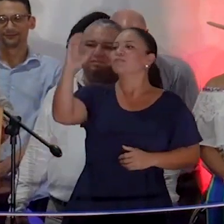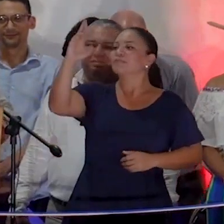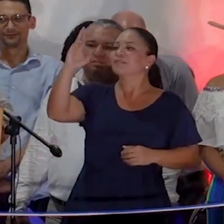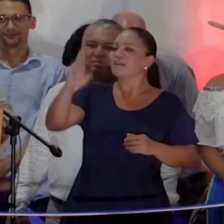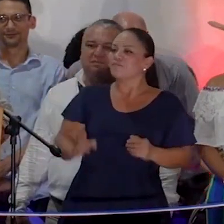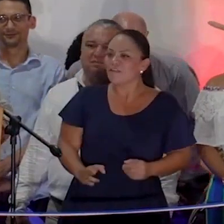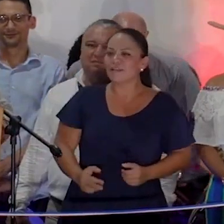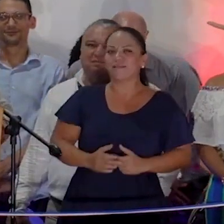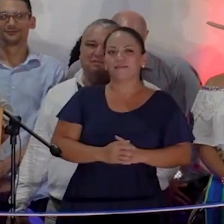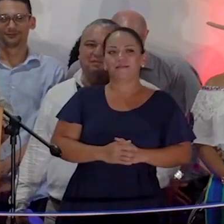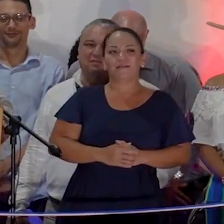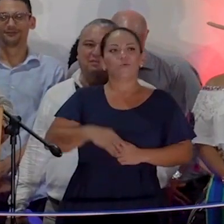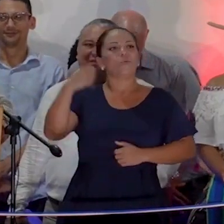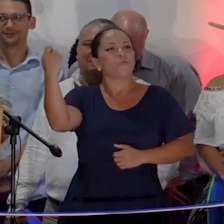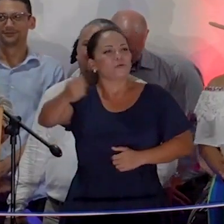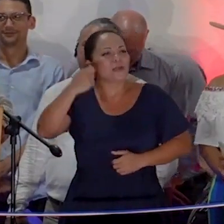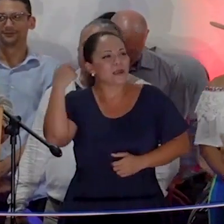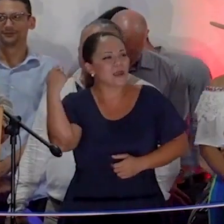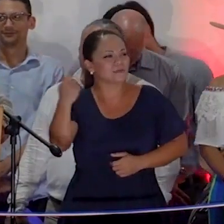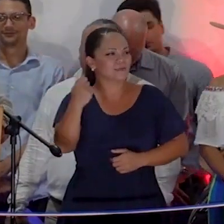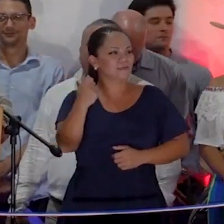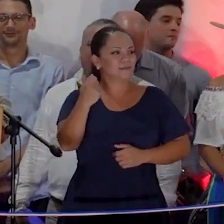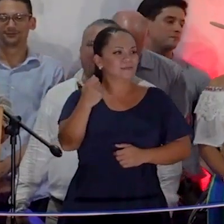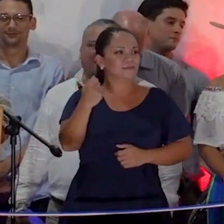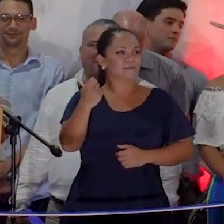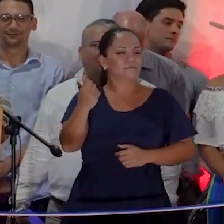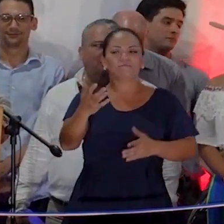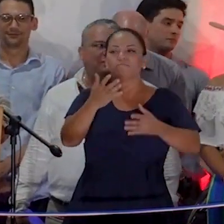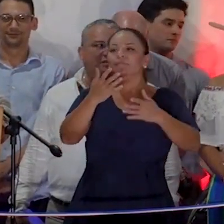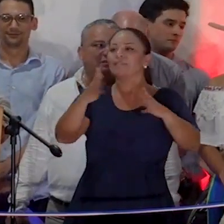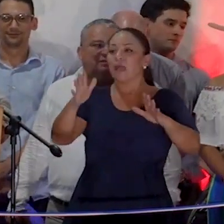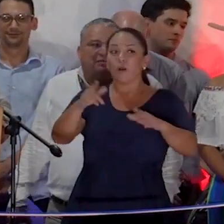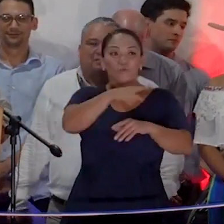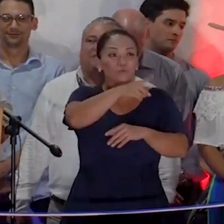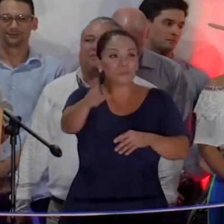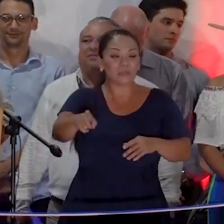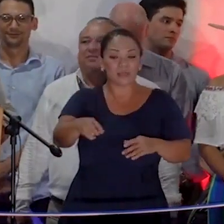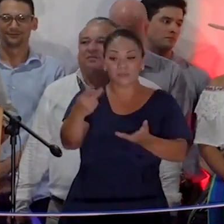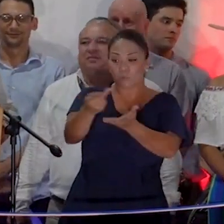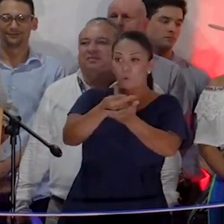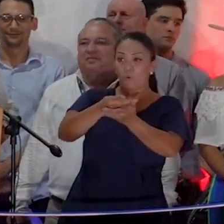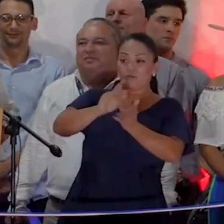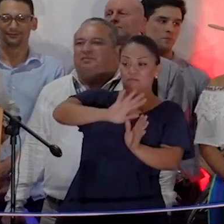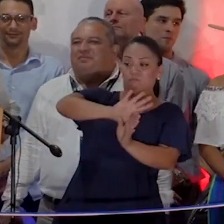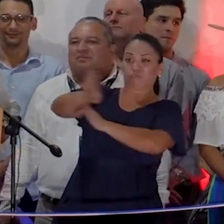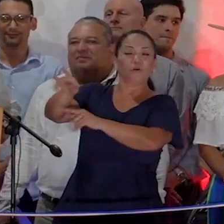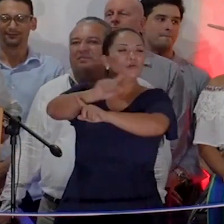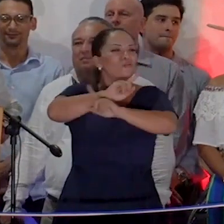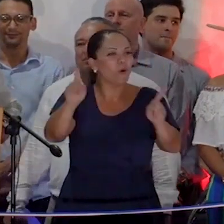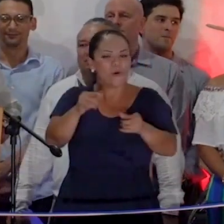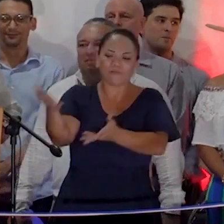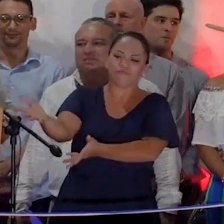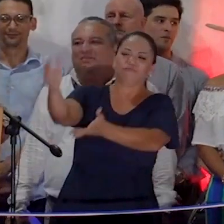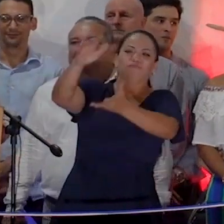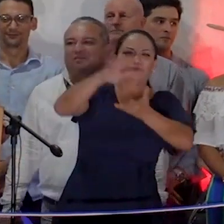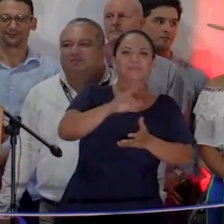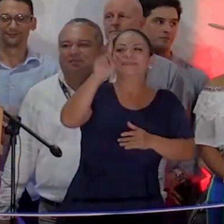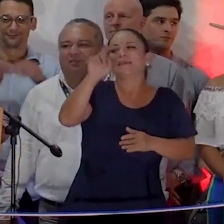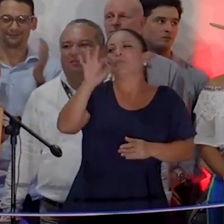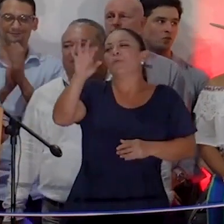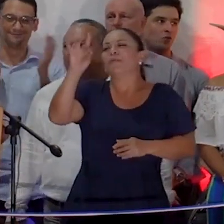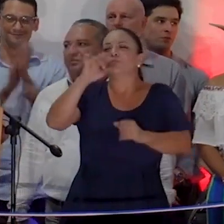Rica, Guanacaste, se acabó el olvido. Son 198